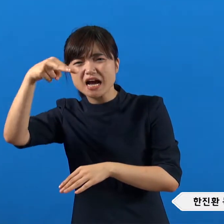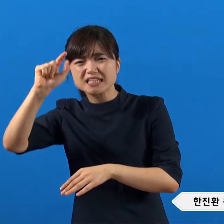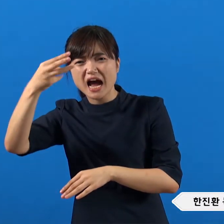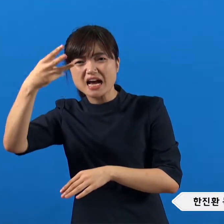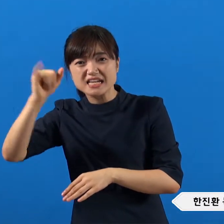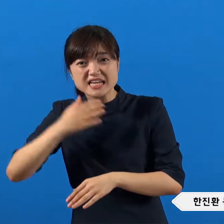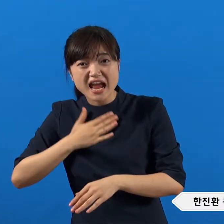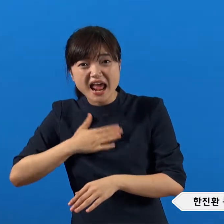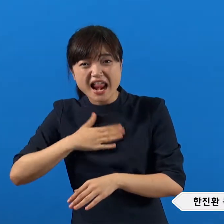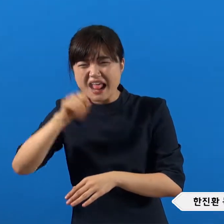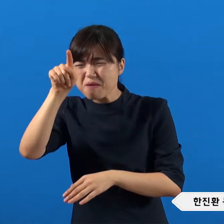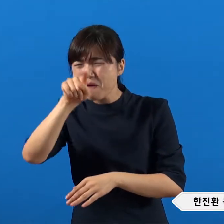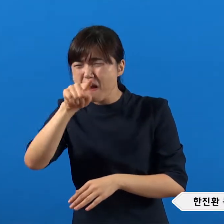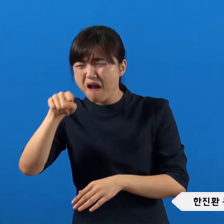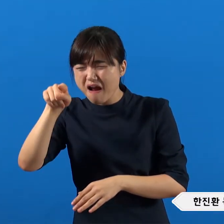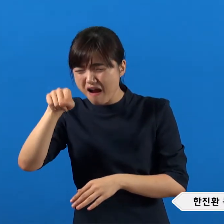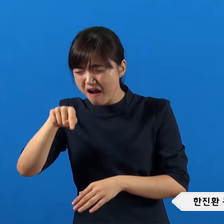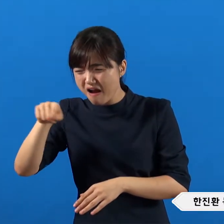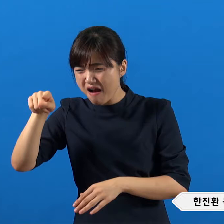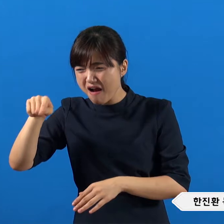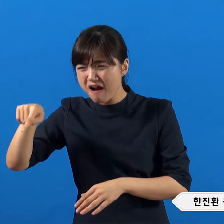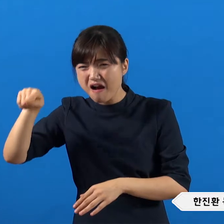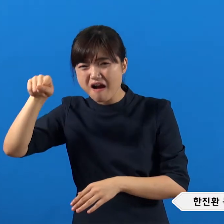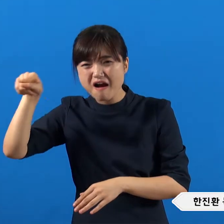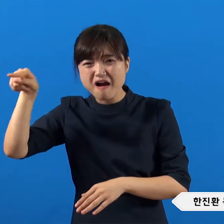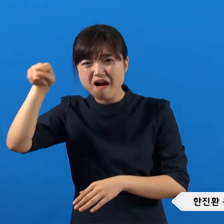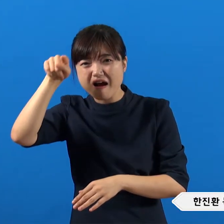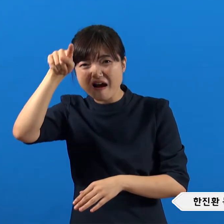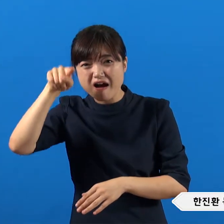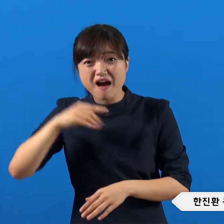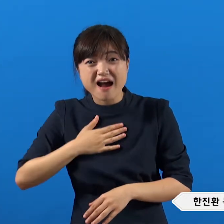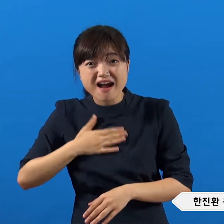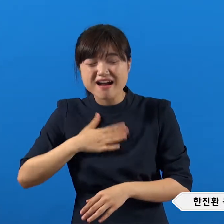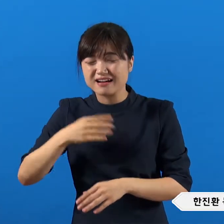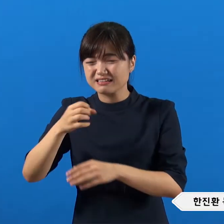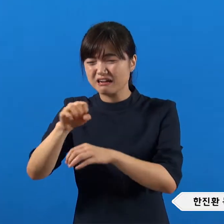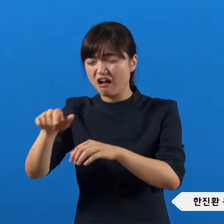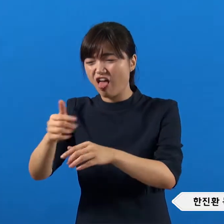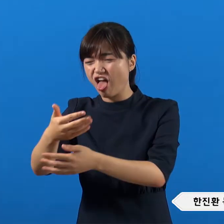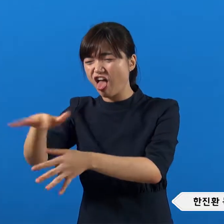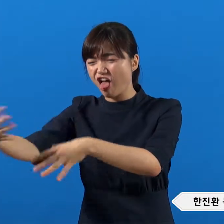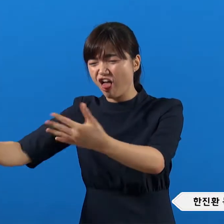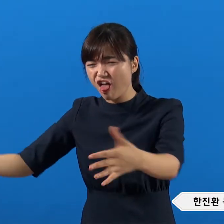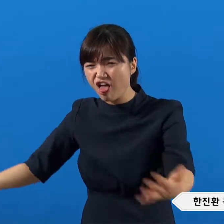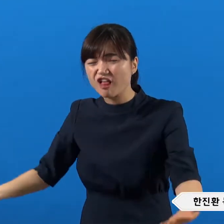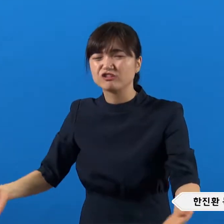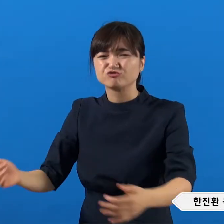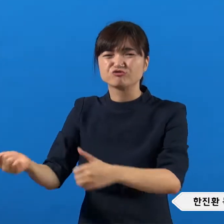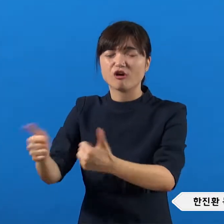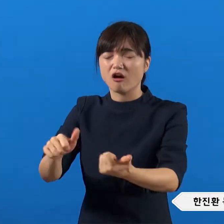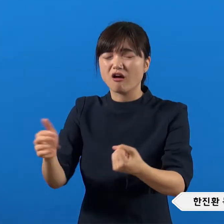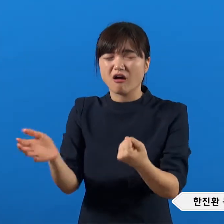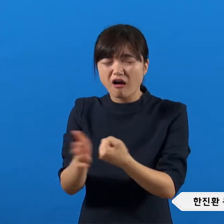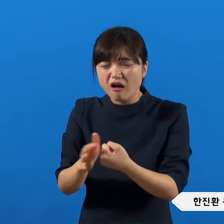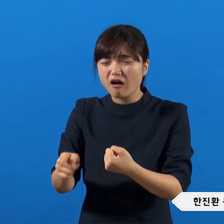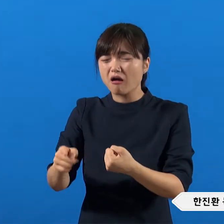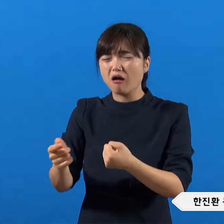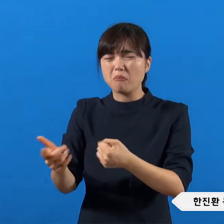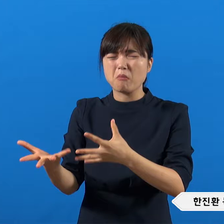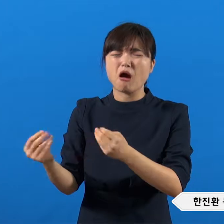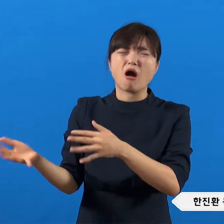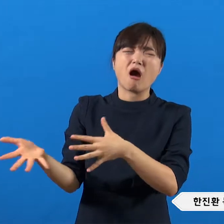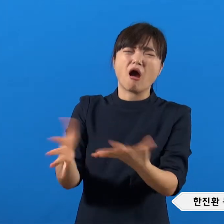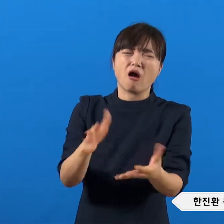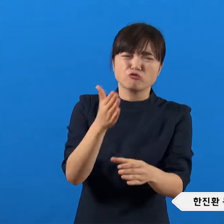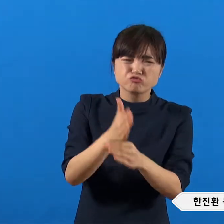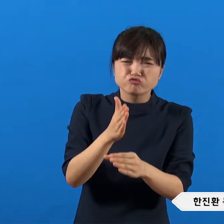햇볕에 말라 죽어가고 있습니다. 그런데 할아버지 한 분이 허리를 굽힌 채 불가사리를